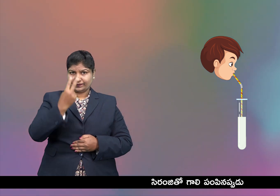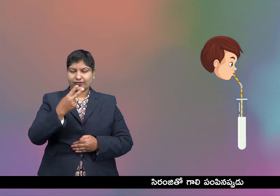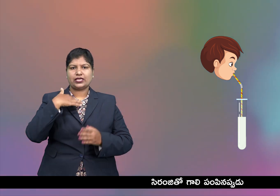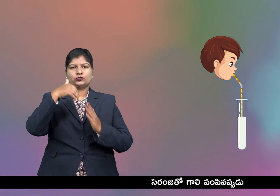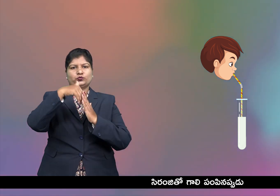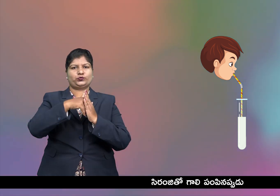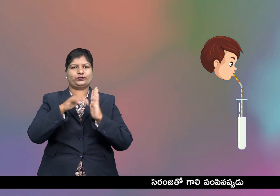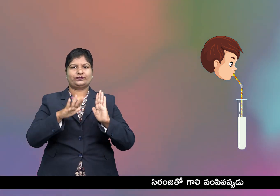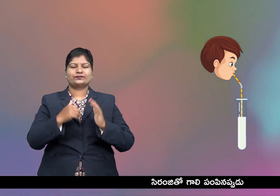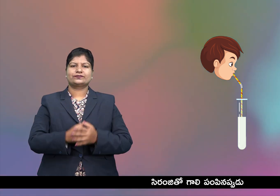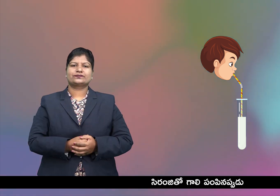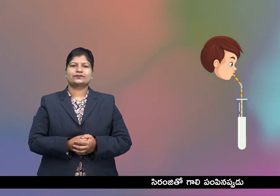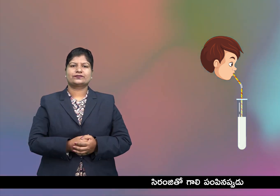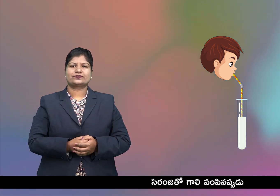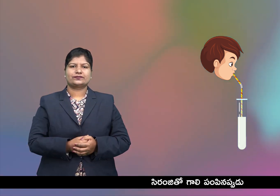సిరంజితో గాలి పంపినప్పుడు